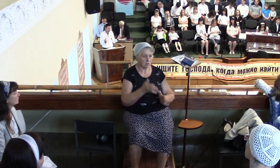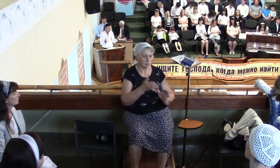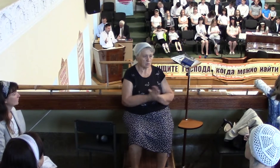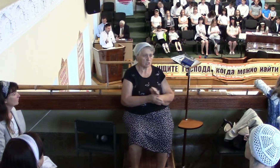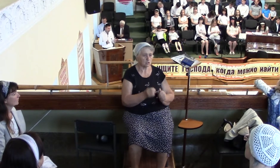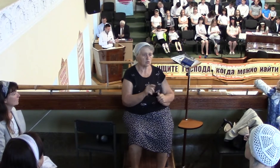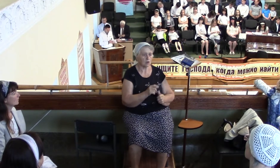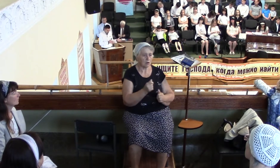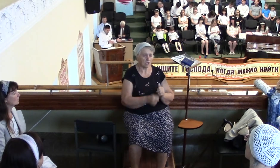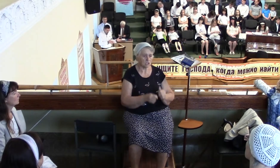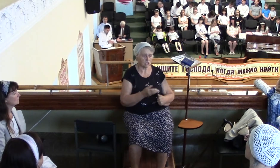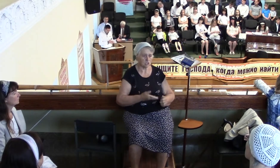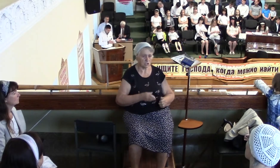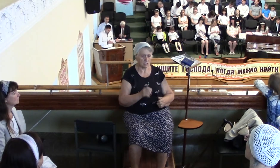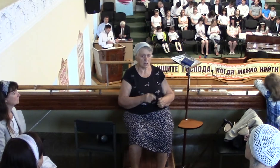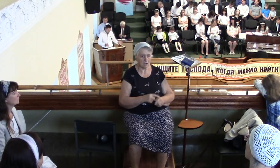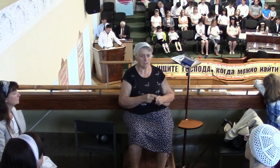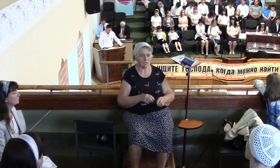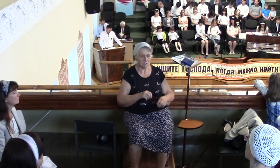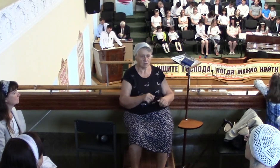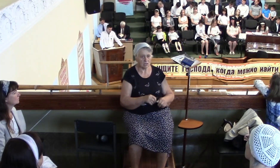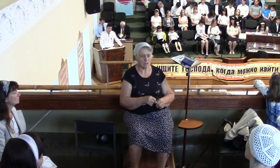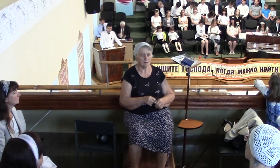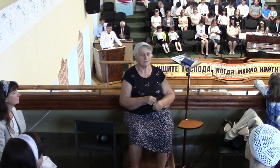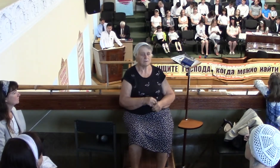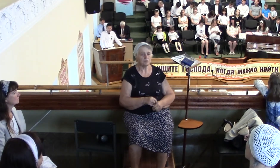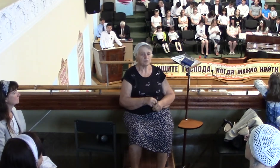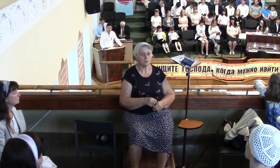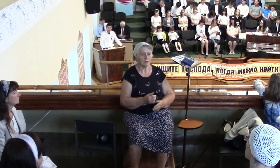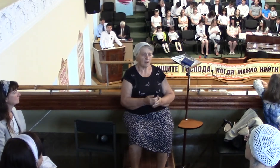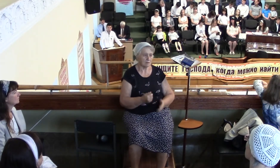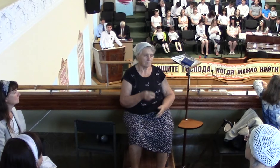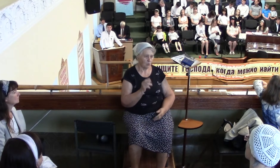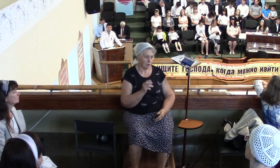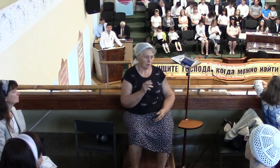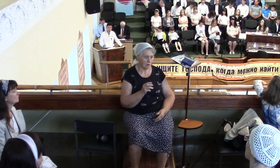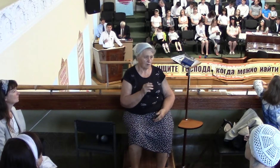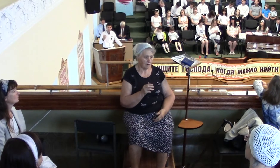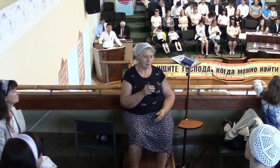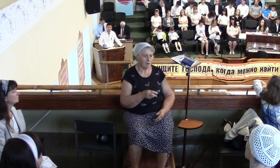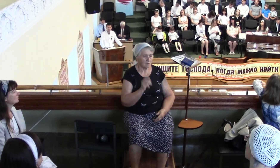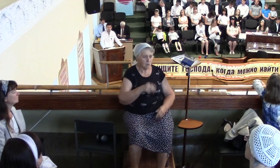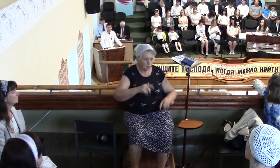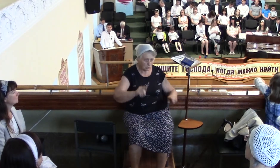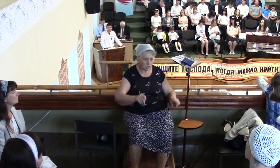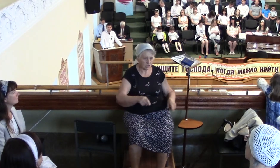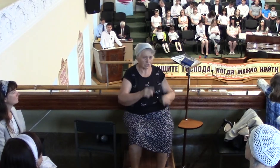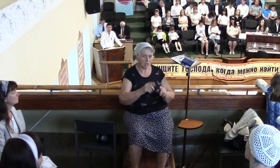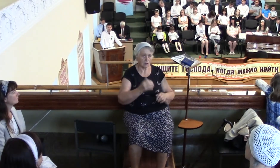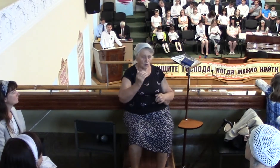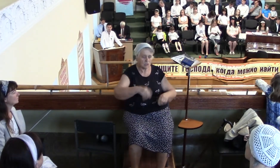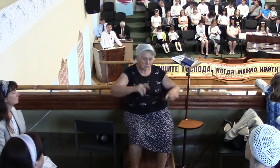земли, его происхождение именно от Бога. Бог создал, Бог создатель, Он